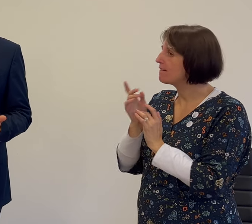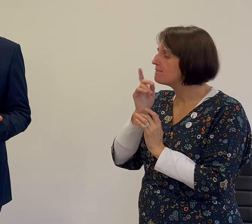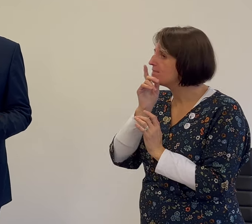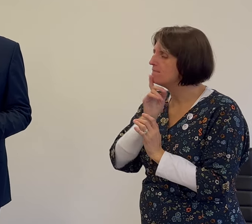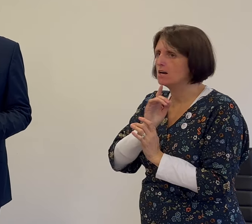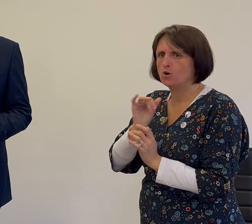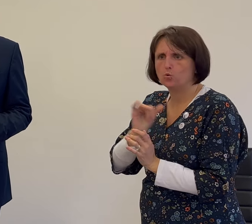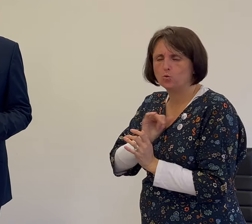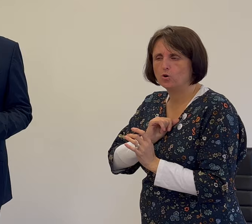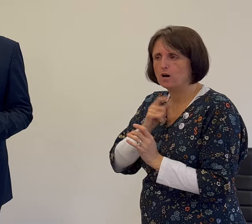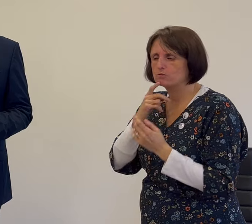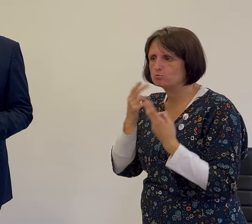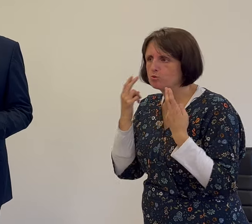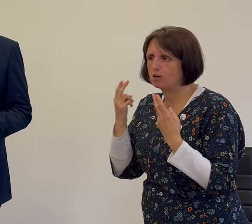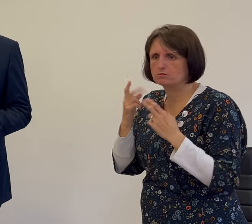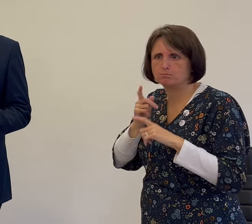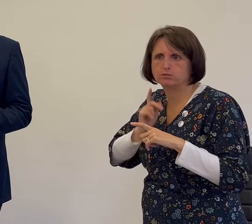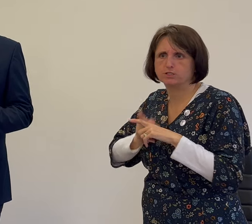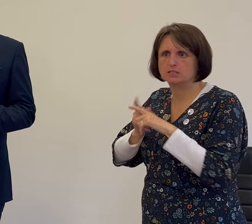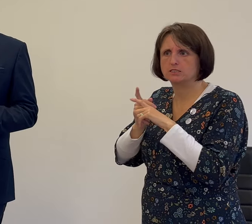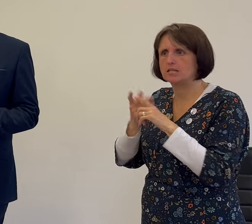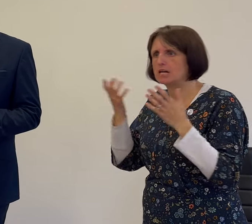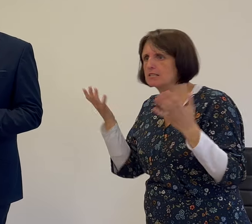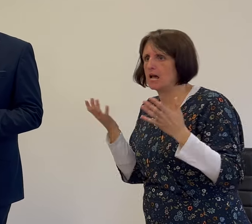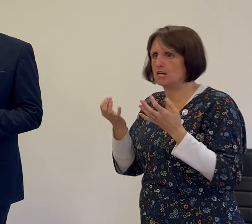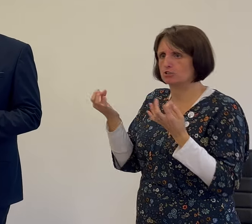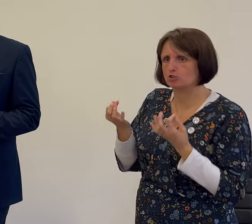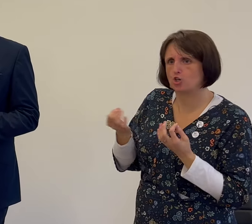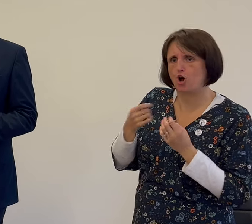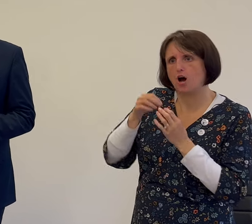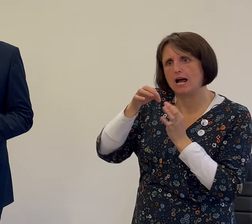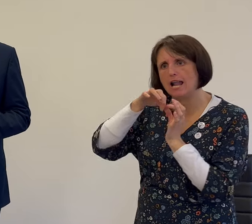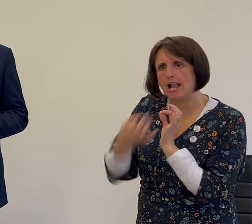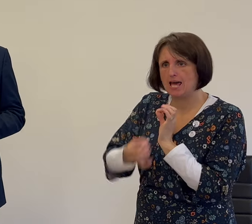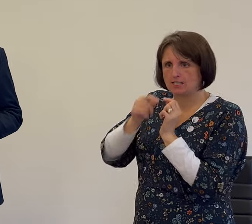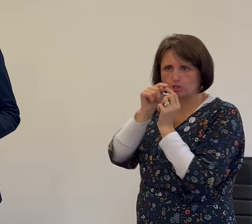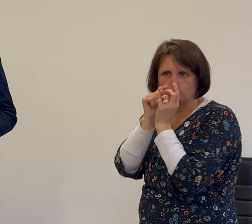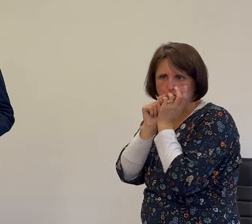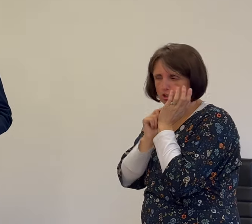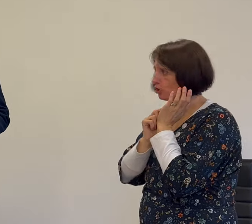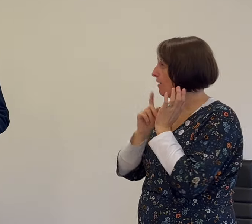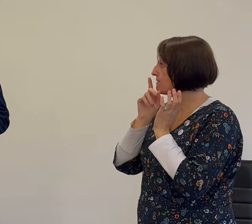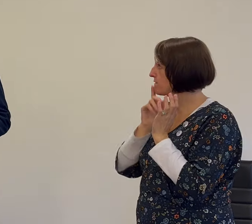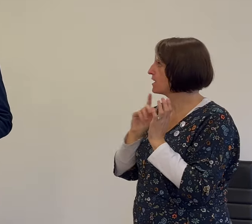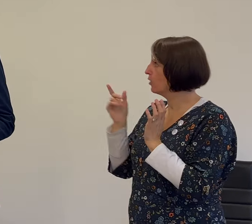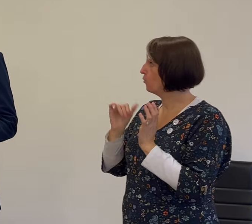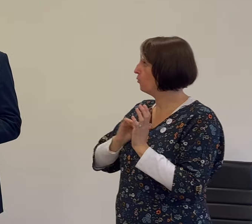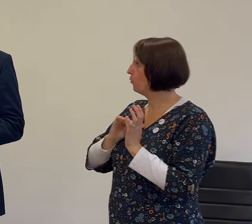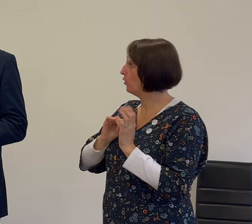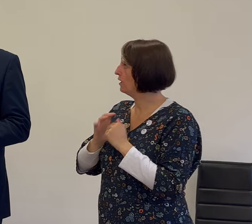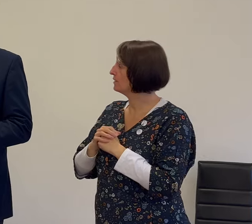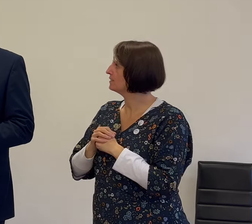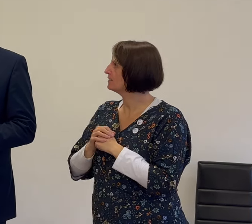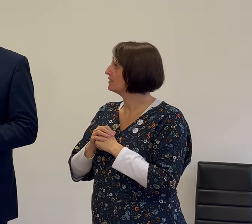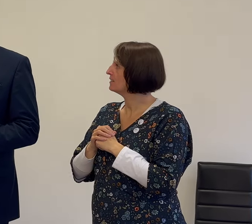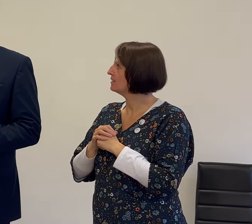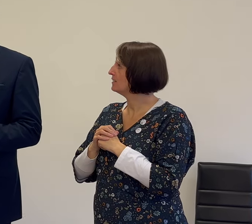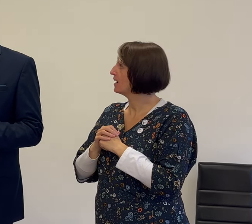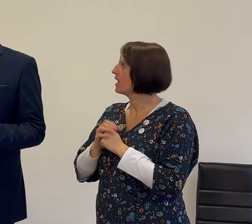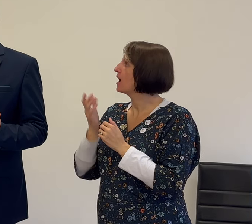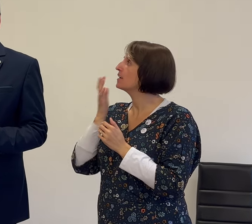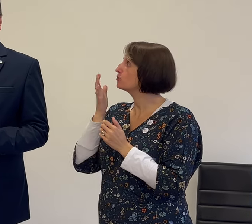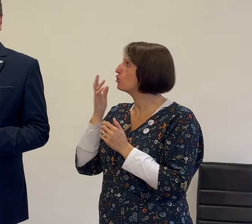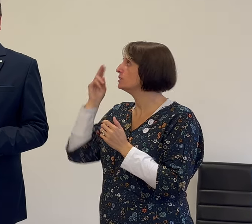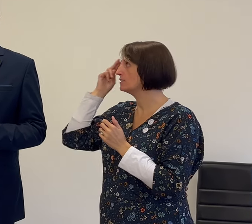to je. Máme tam tři názvy v prvním verši a čtvrtý o pár veršů dál.